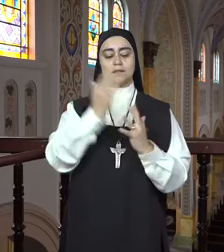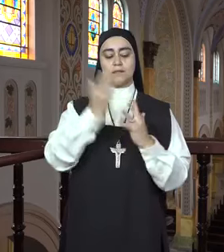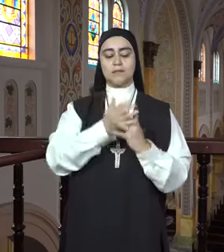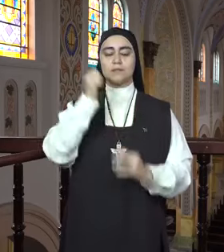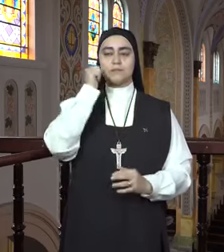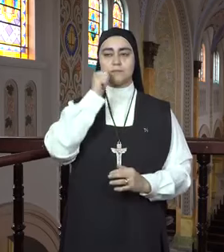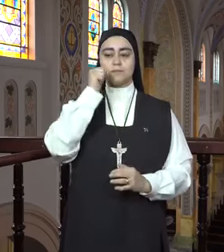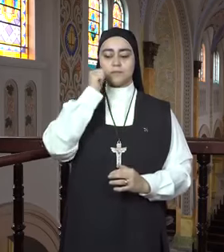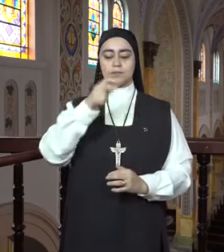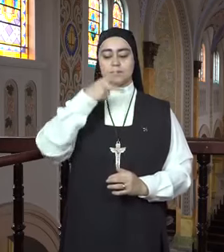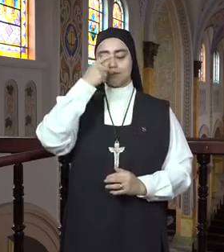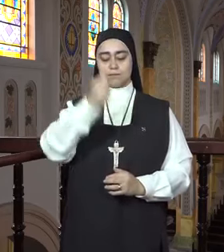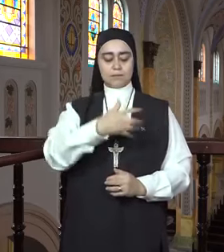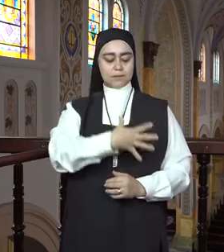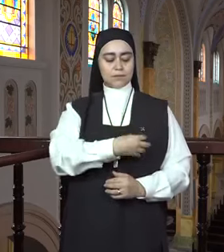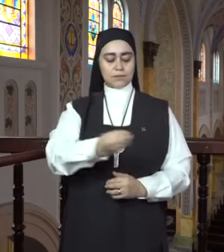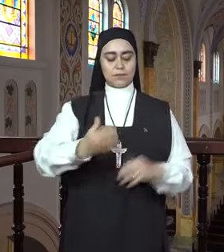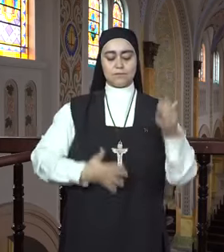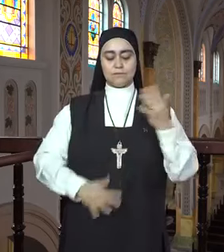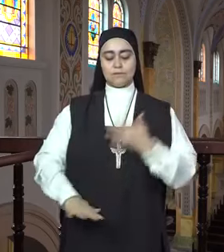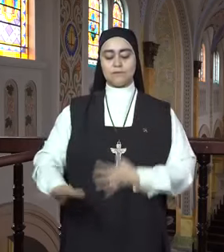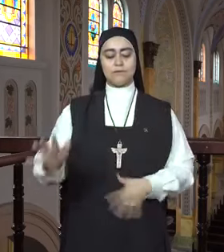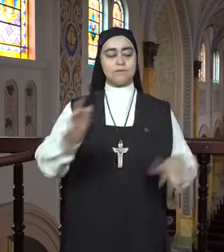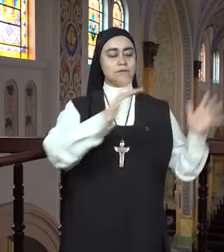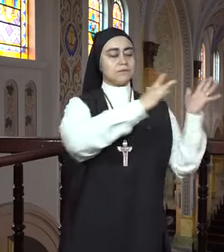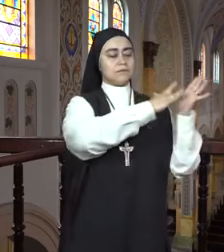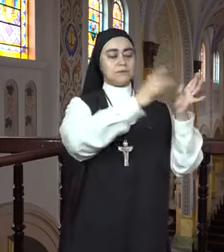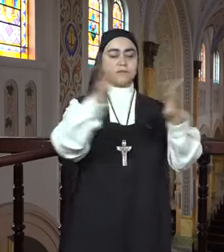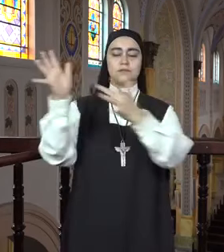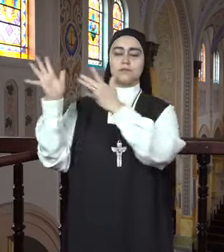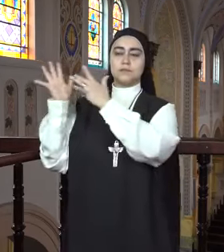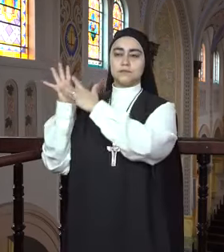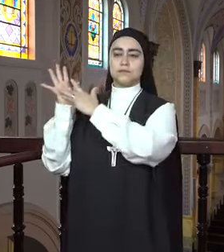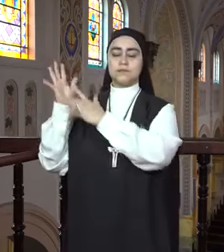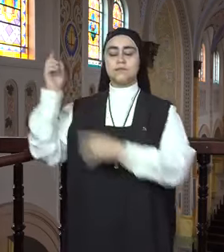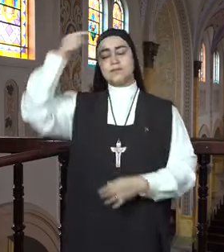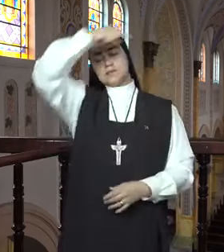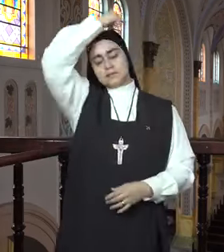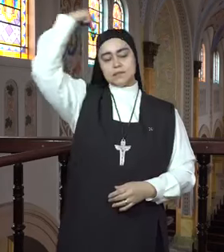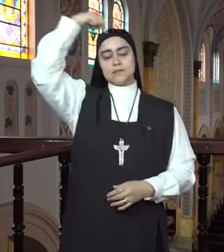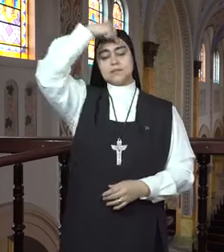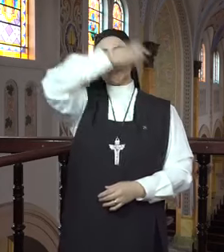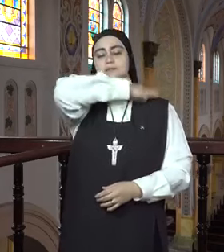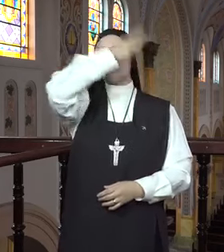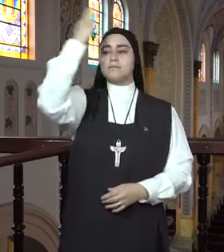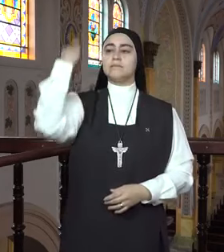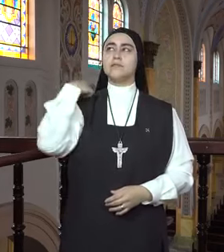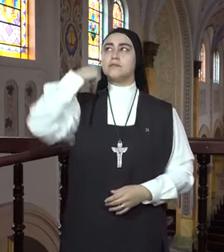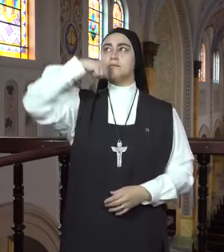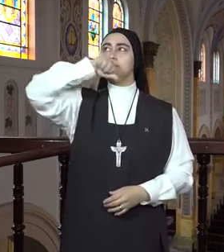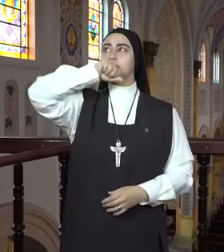vós entre as mulheres, bendito é o fruto do vosso ventre, Jesus. Santa Maria, Mãe de